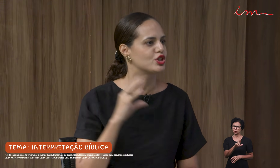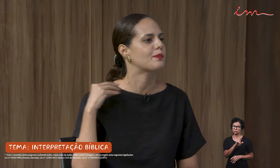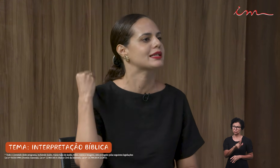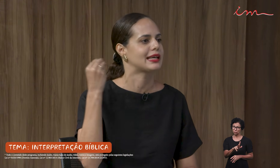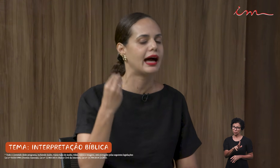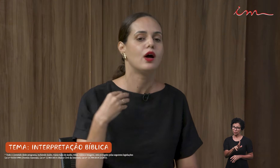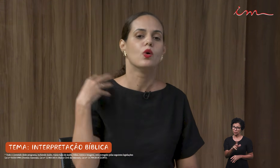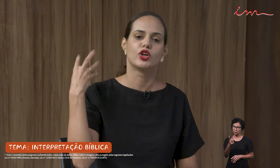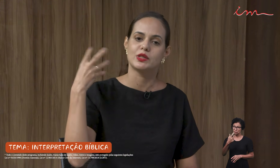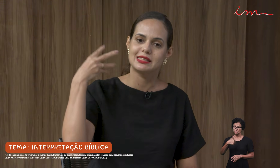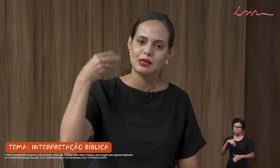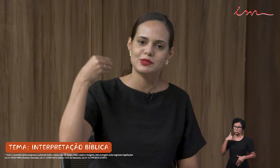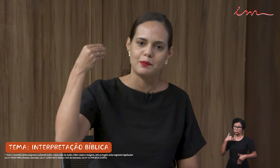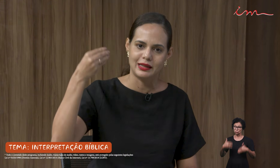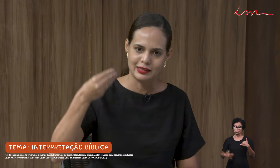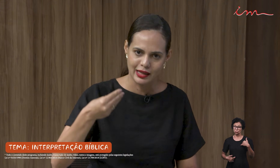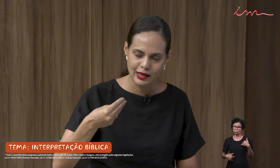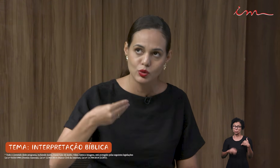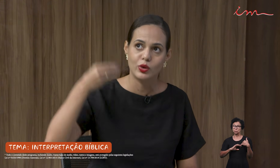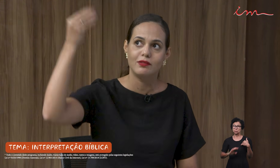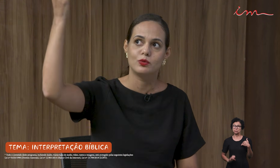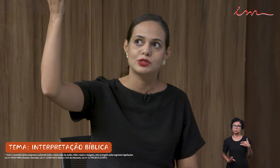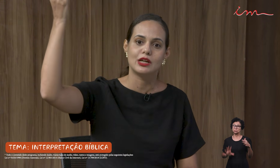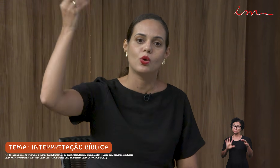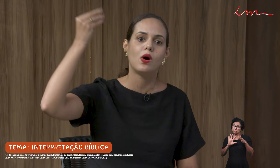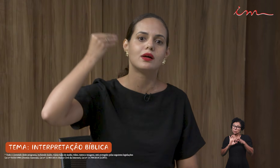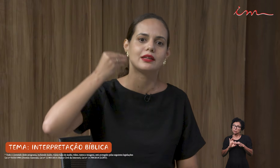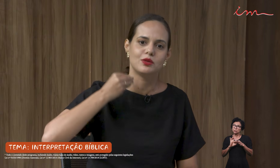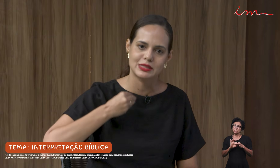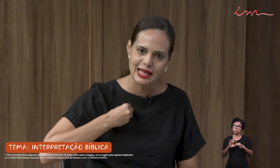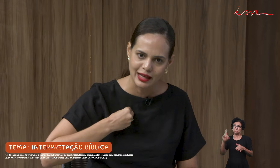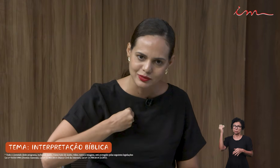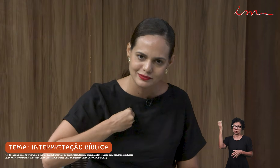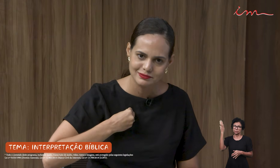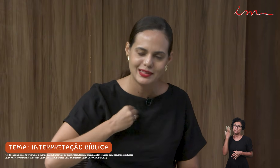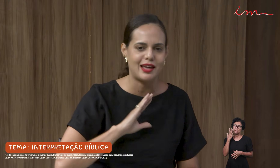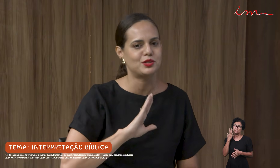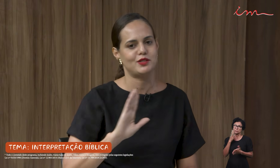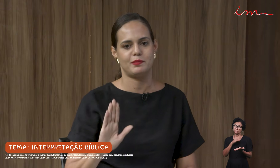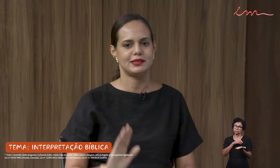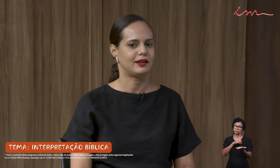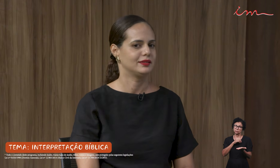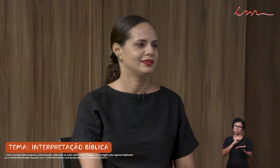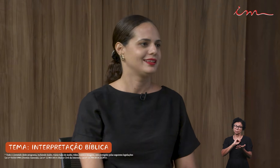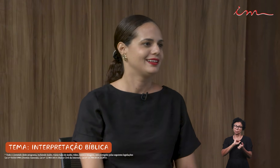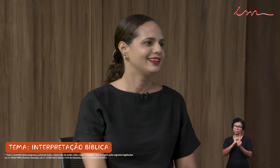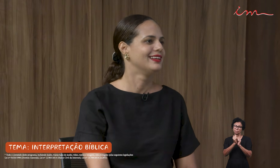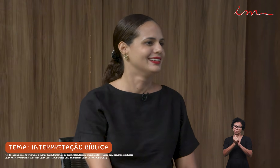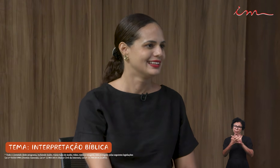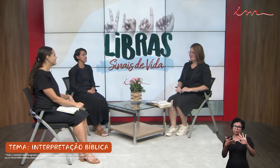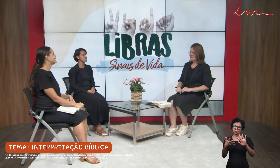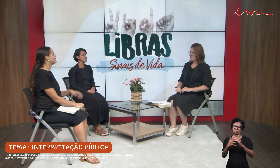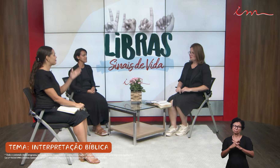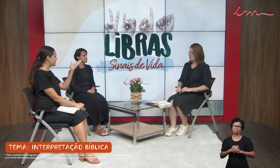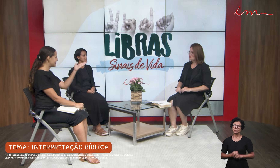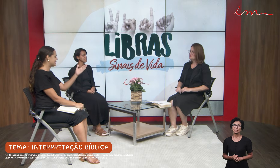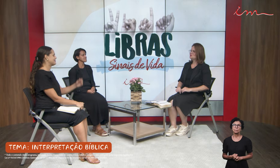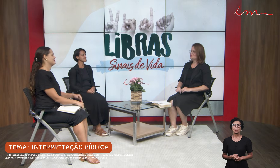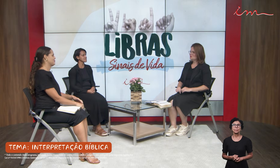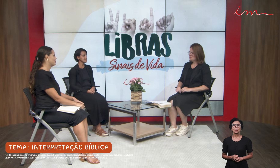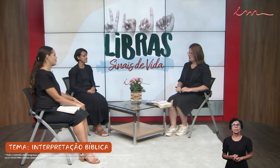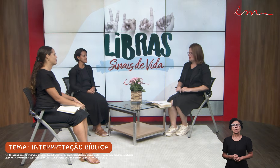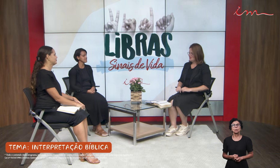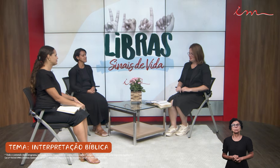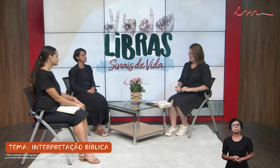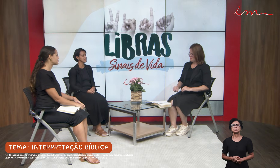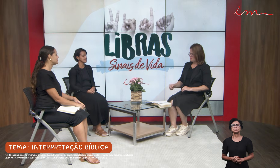estudo. Então, a gente vai passar o que nós estamos aprendendo, o que o Senhor tem nos dado. É isso que a gente vai passar. Dependência, né? Dependência,